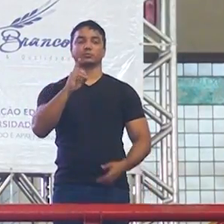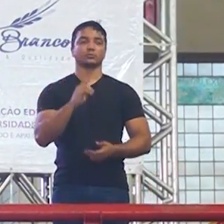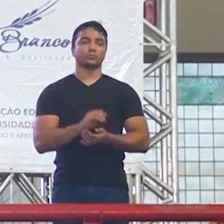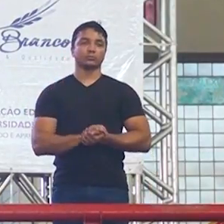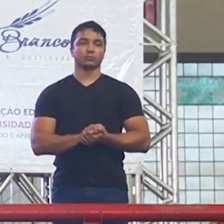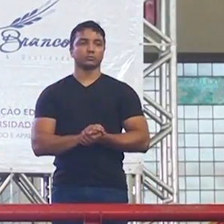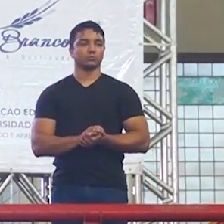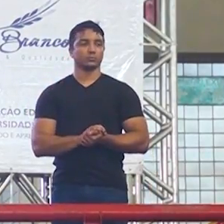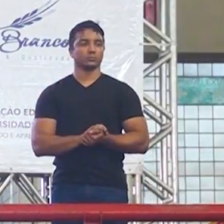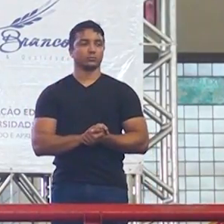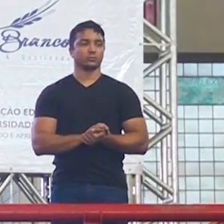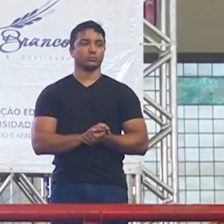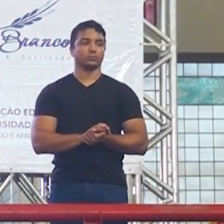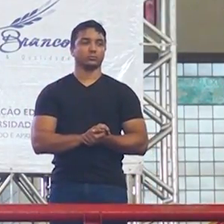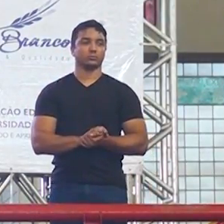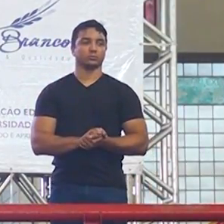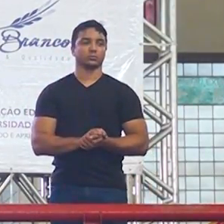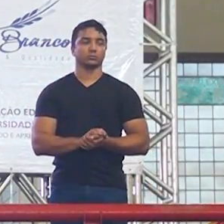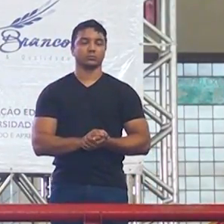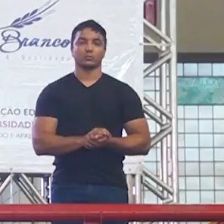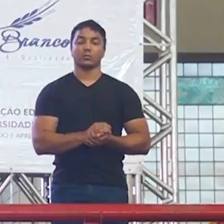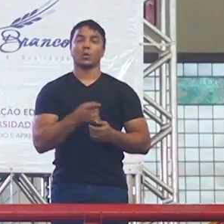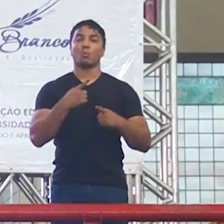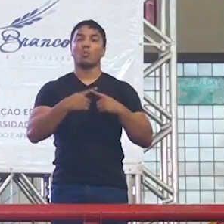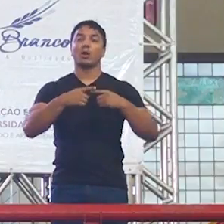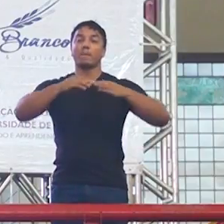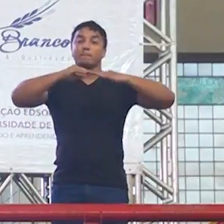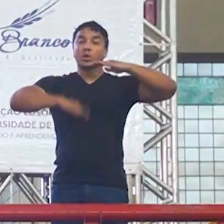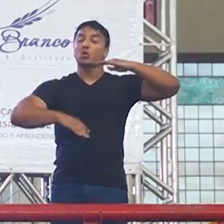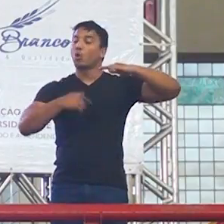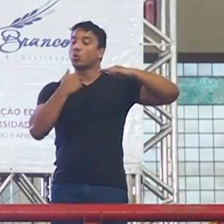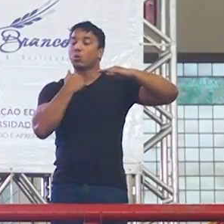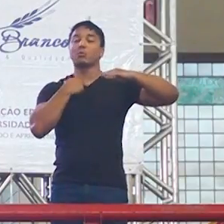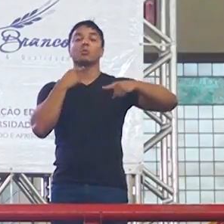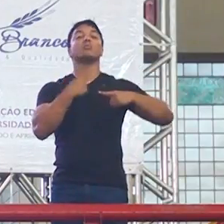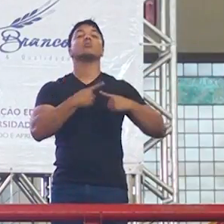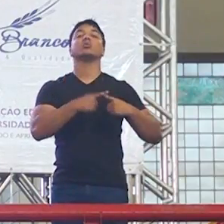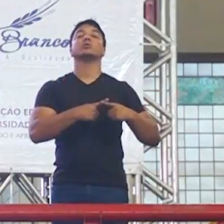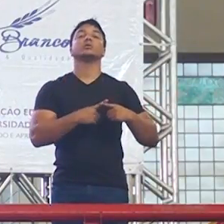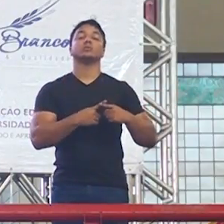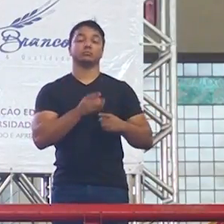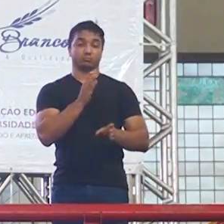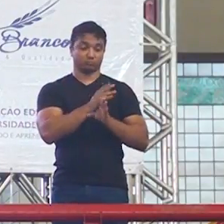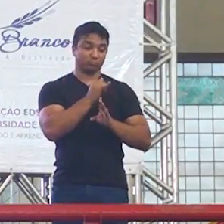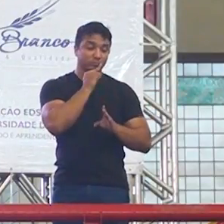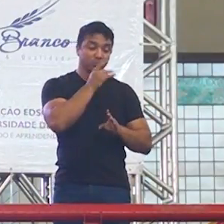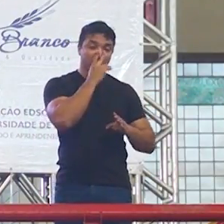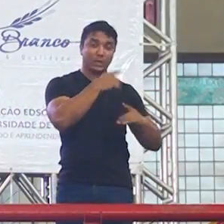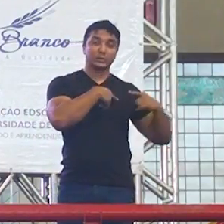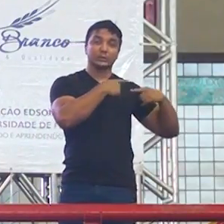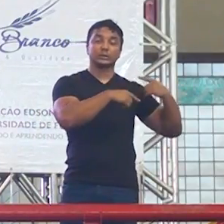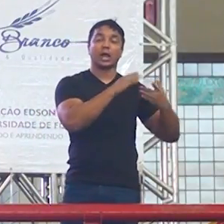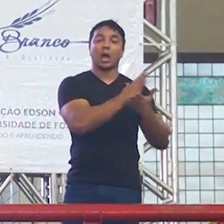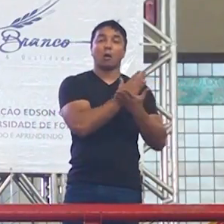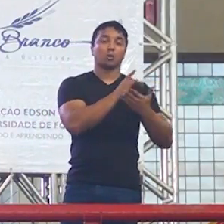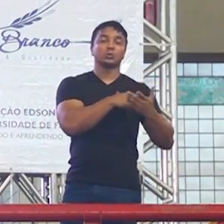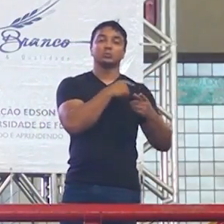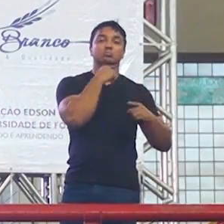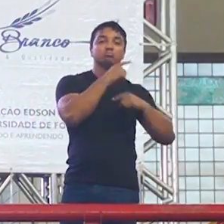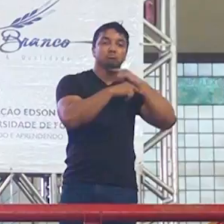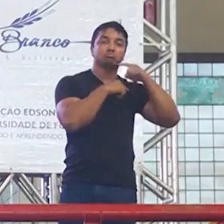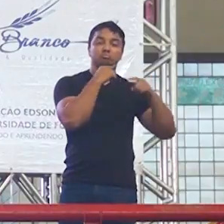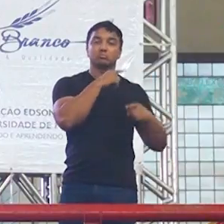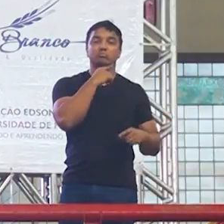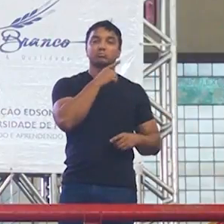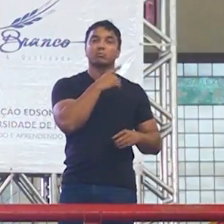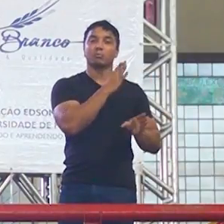Certo? Por que não pode ser menor do que 21,2? Porque senão tinha aparelho que ia funcionar com